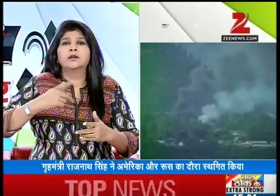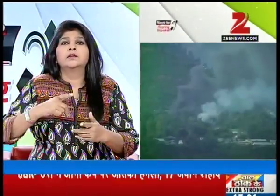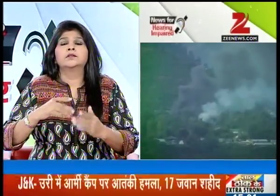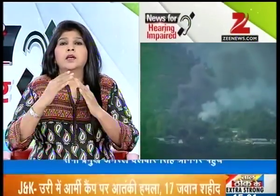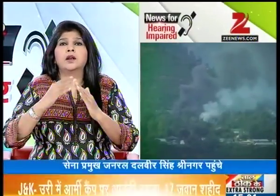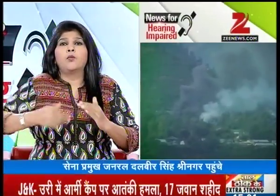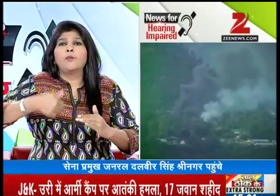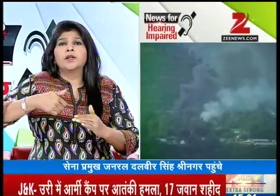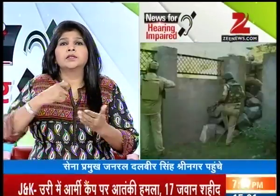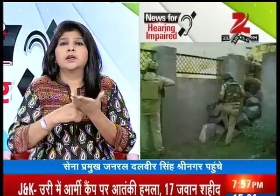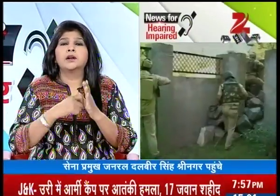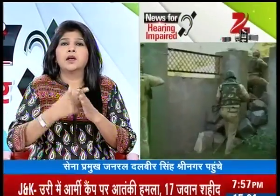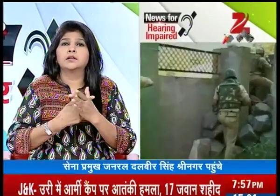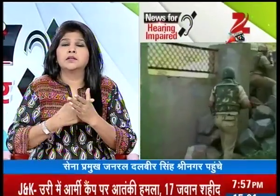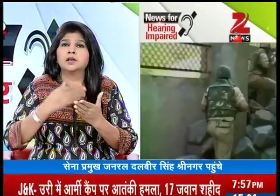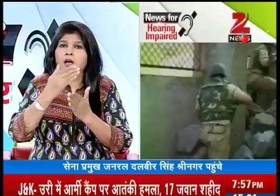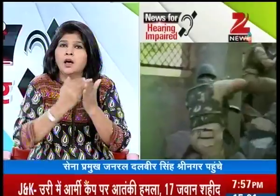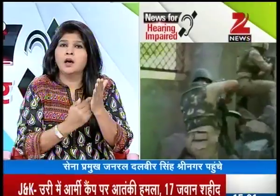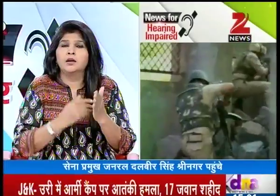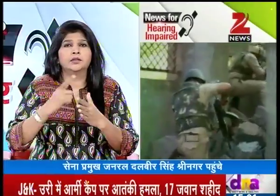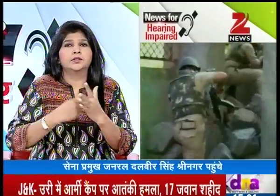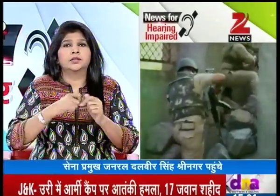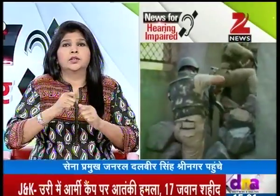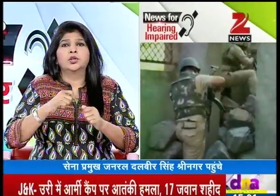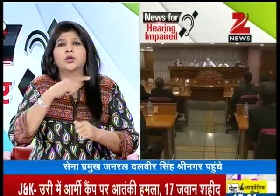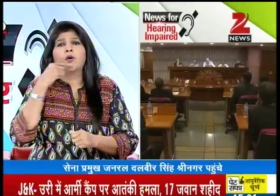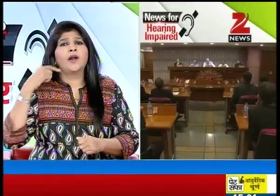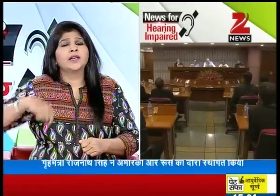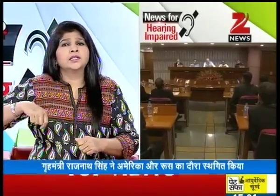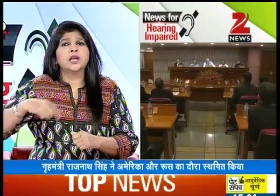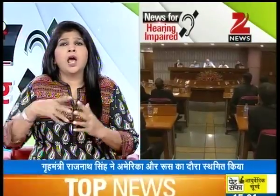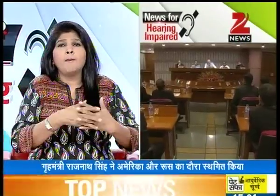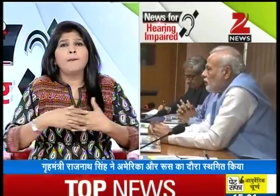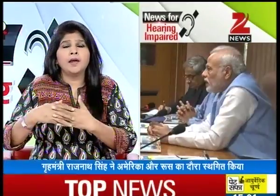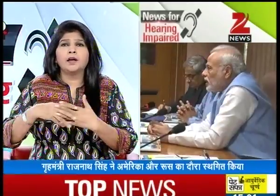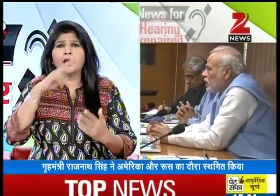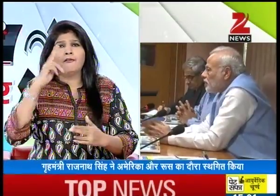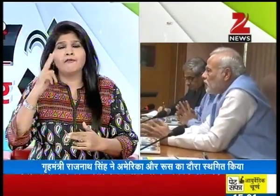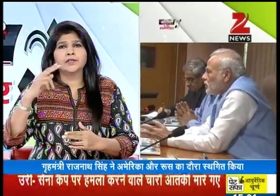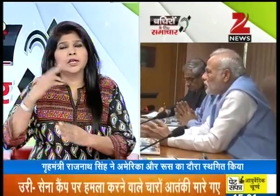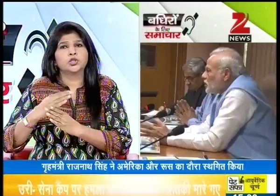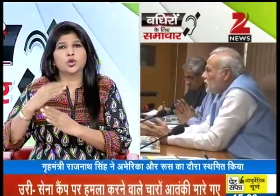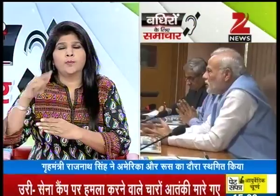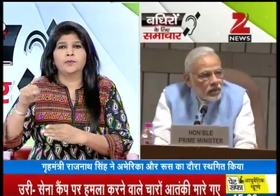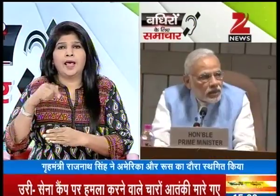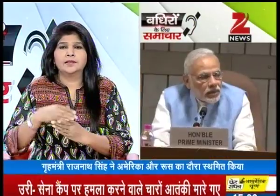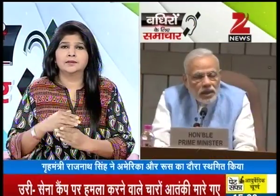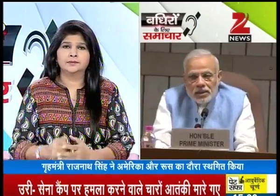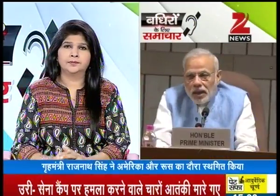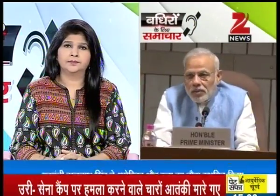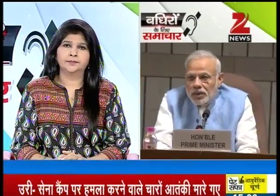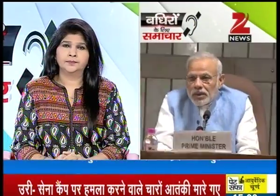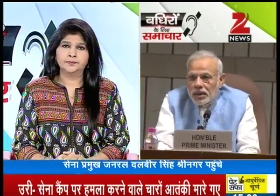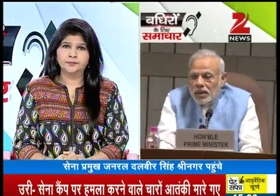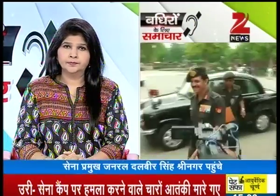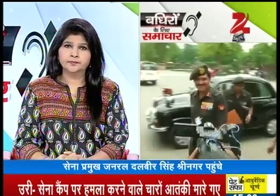सिंह ने जम्मू कश्मीर के हालात और उरी हमले को देखते हुए रूस और अमेरिका का दौरा स्थगित कर दिया।